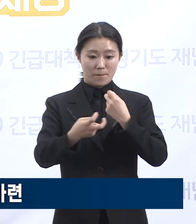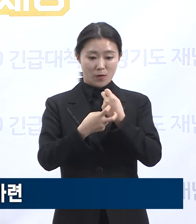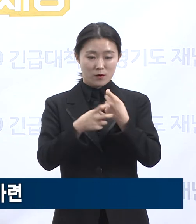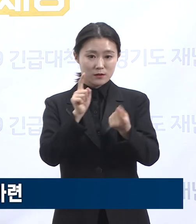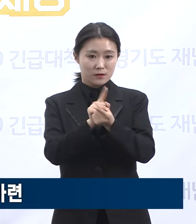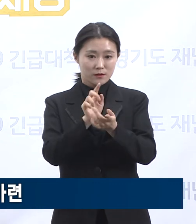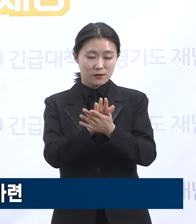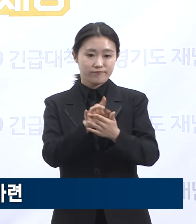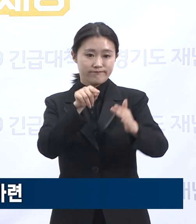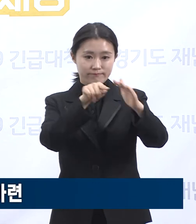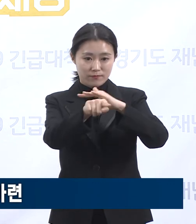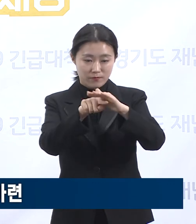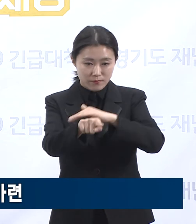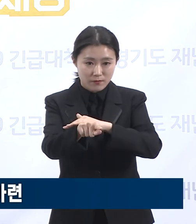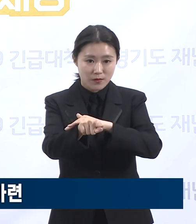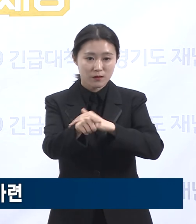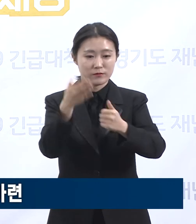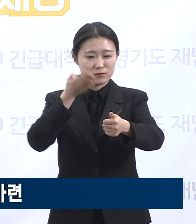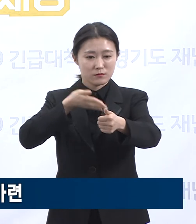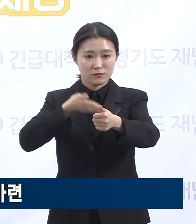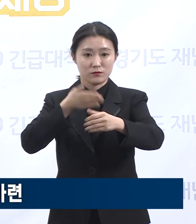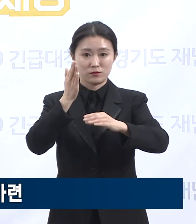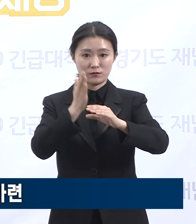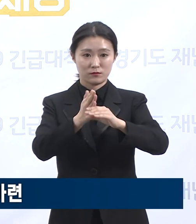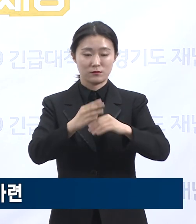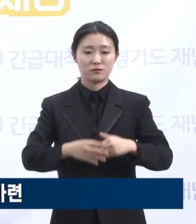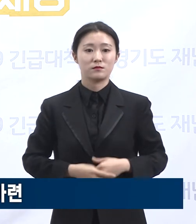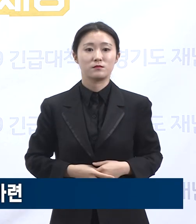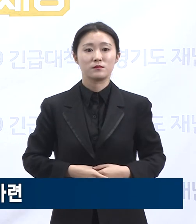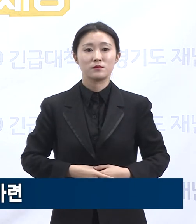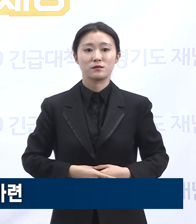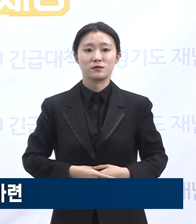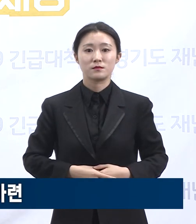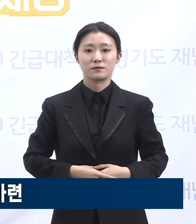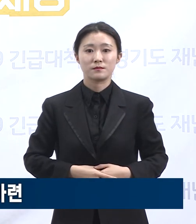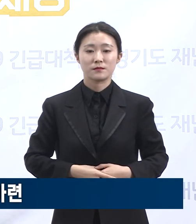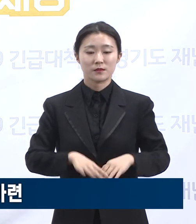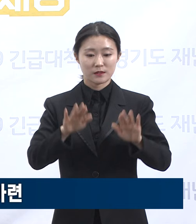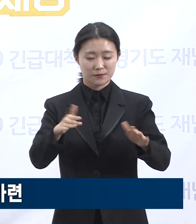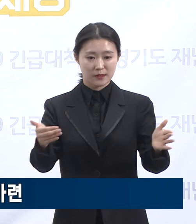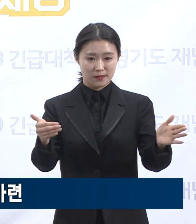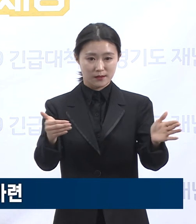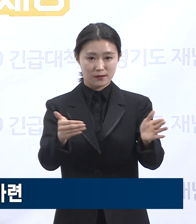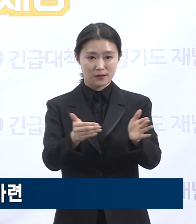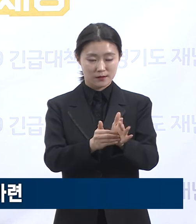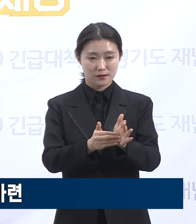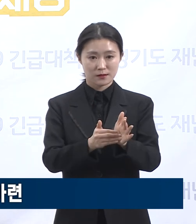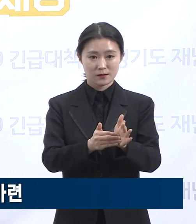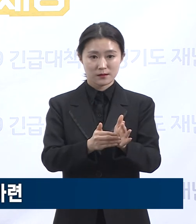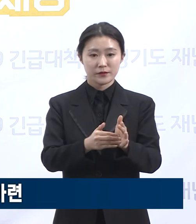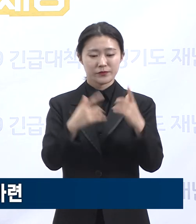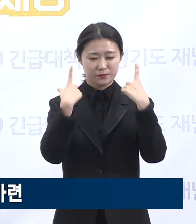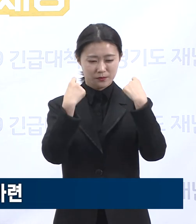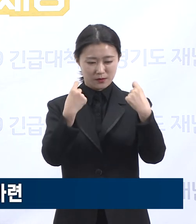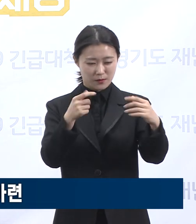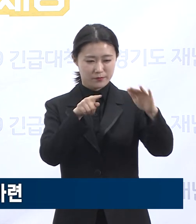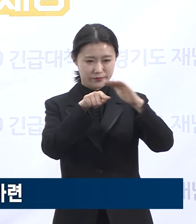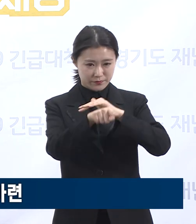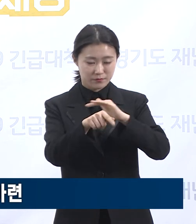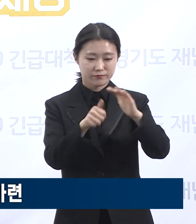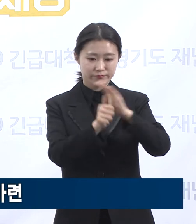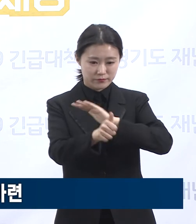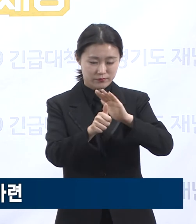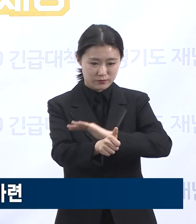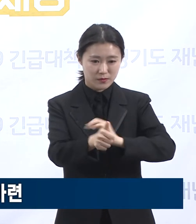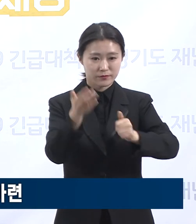있습니다. 지금까지 긴급대책단의 모든 민관 협력이 이러한 방식으로 이루어졌습니다. 앞으로도 경기도는